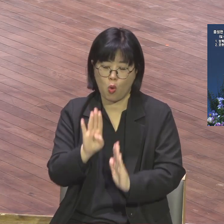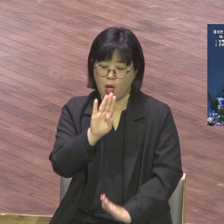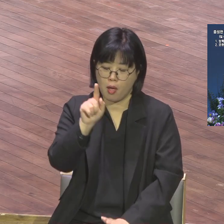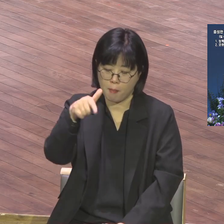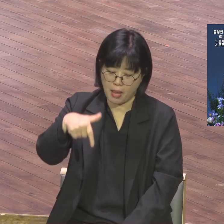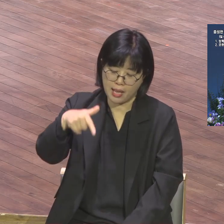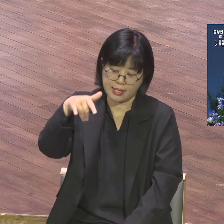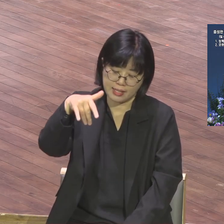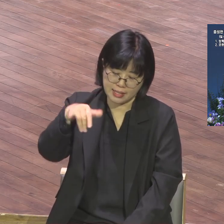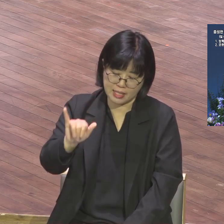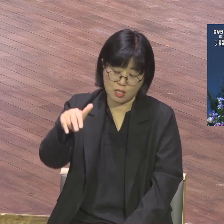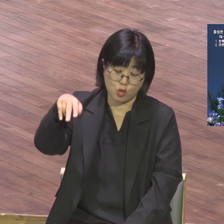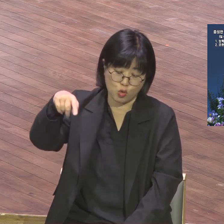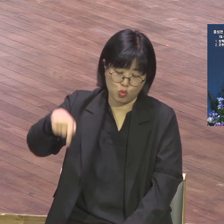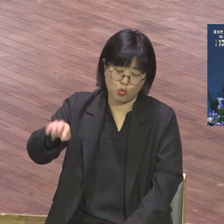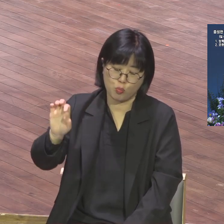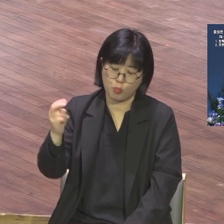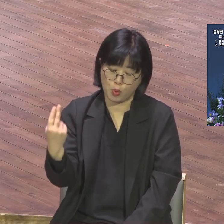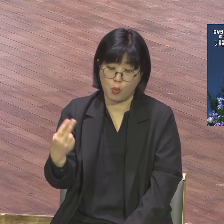싸움의 대상을 바꾸자.